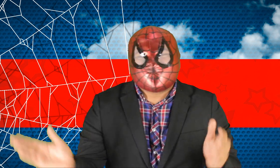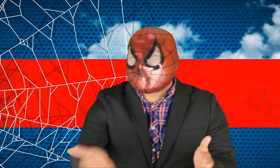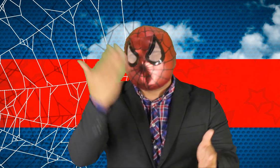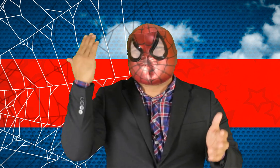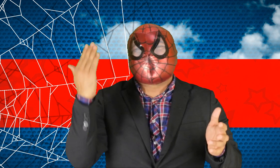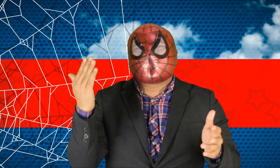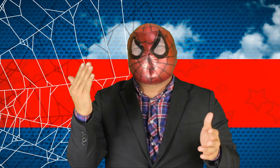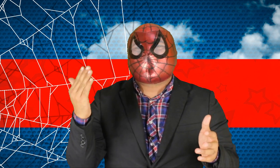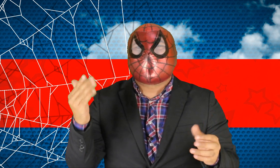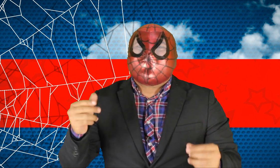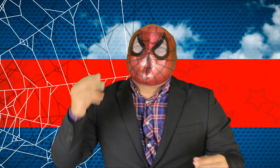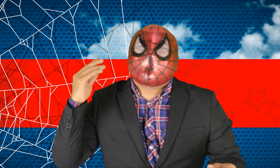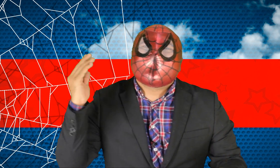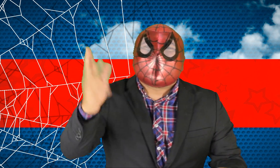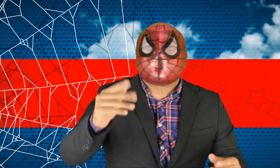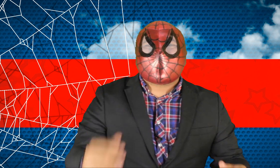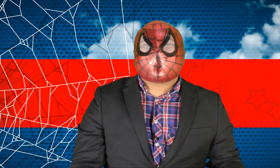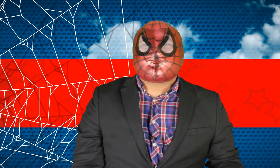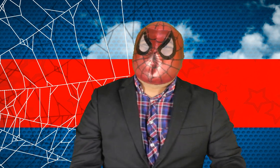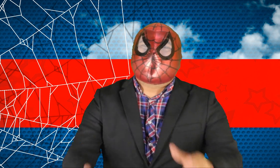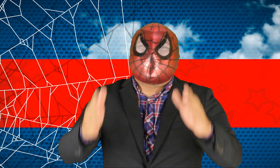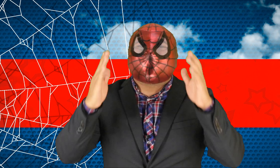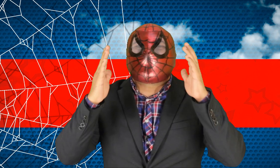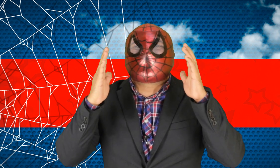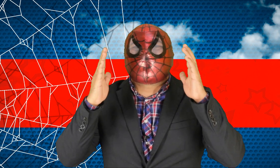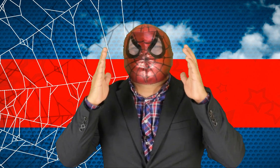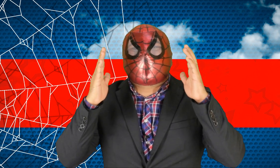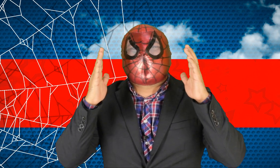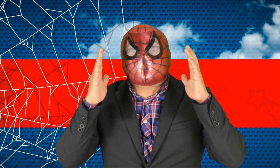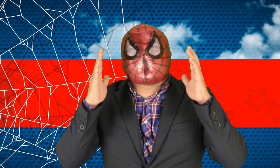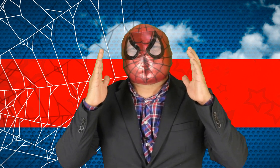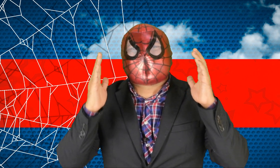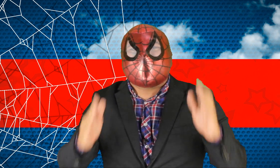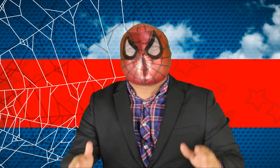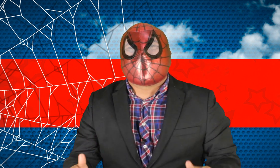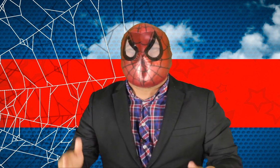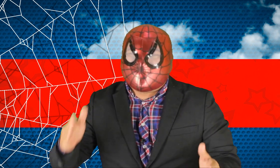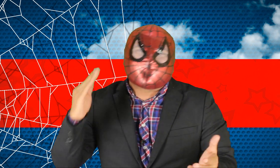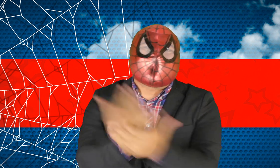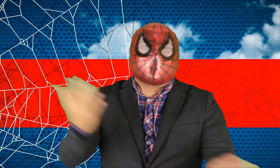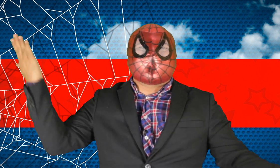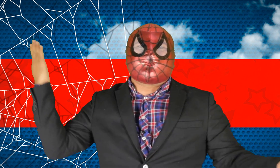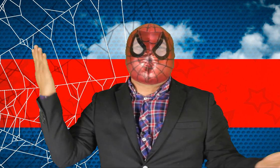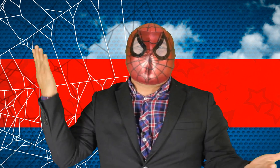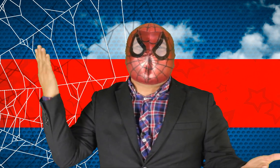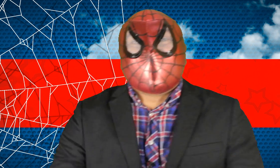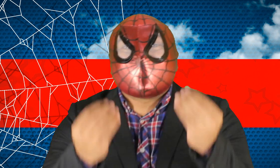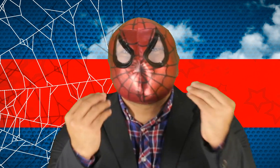dar el levantón al cliente es ir a pie, pero no quiero que sean tan pendejos esos talegas como para hacer semejante mamada. Además